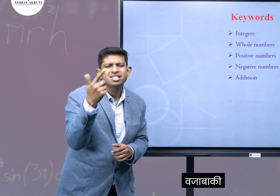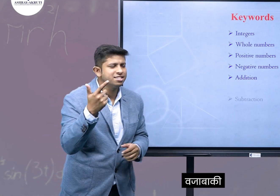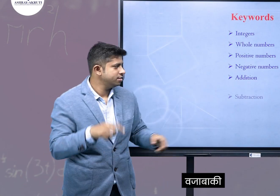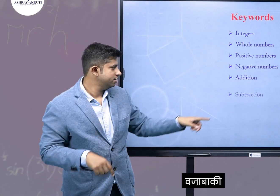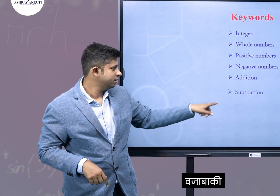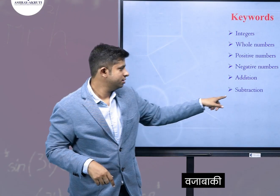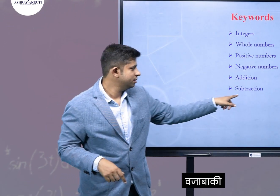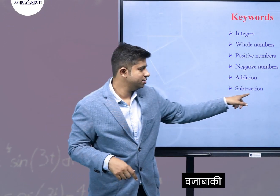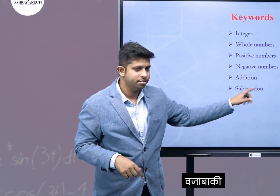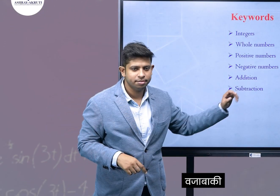वजाबाकी,